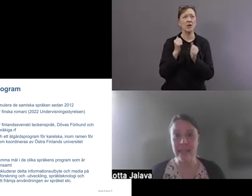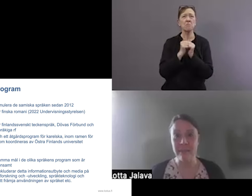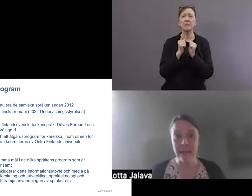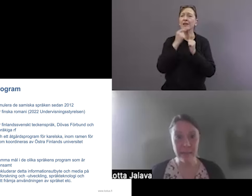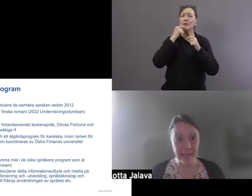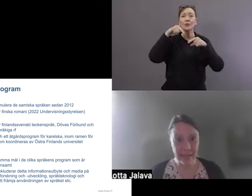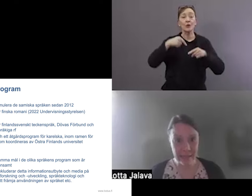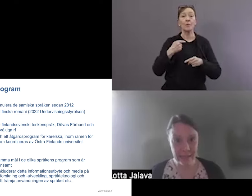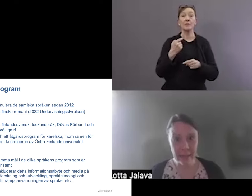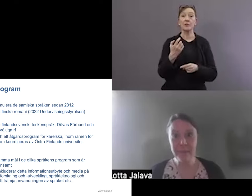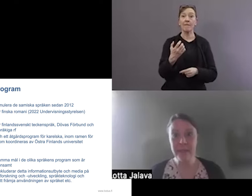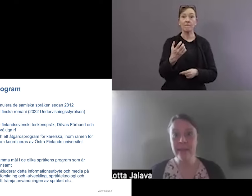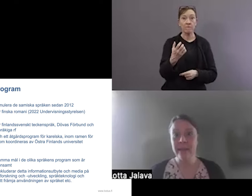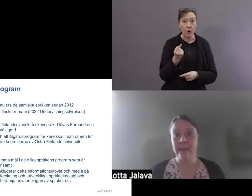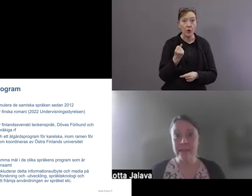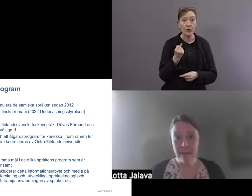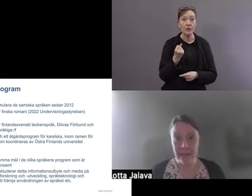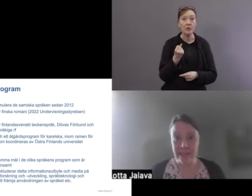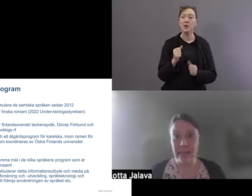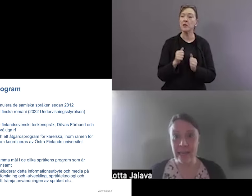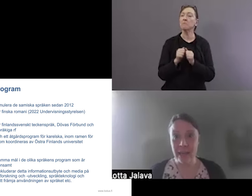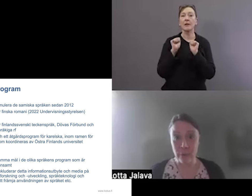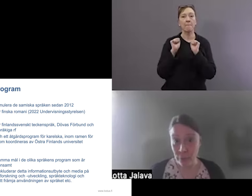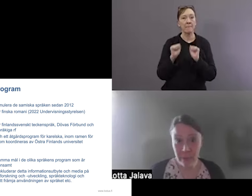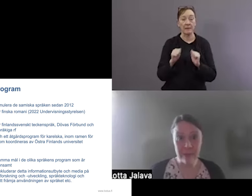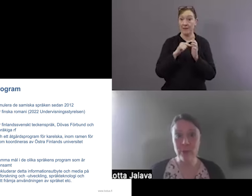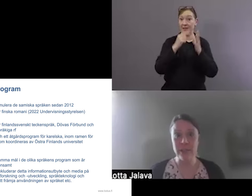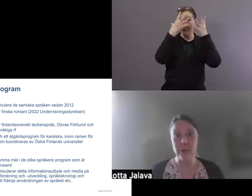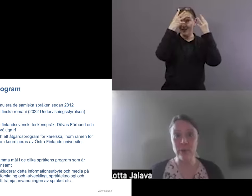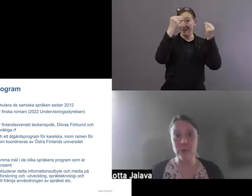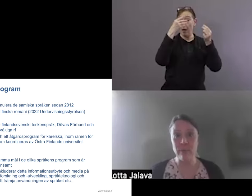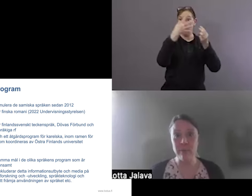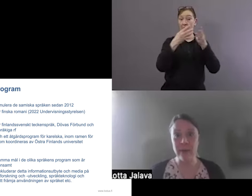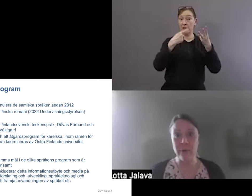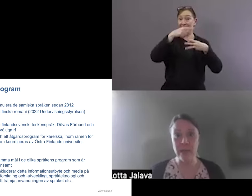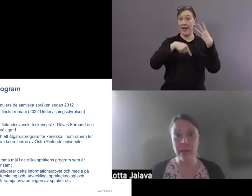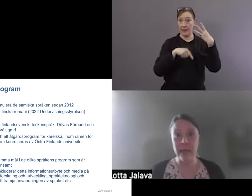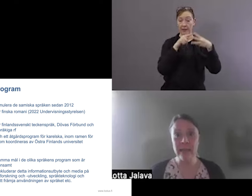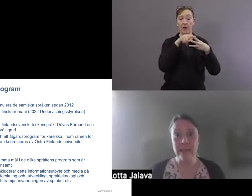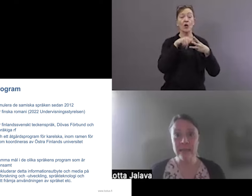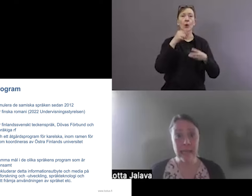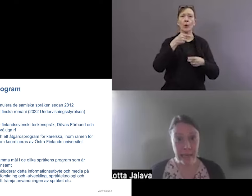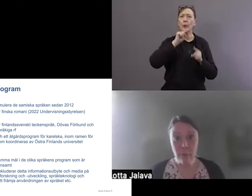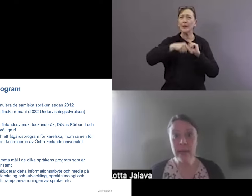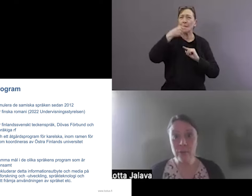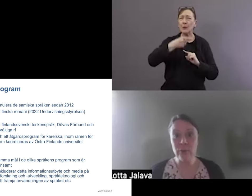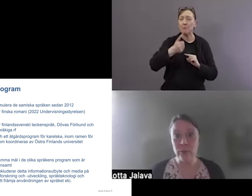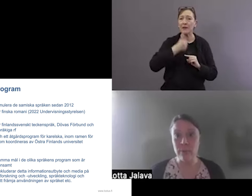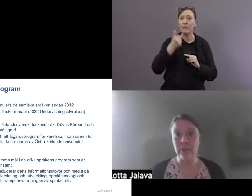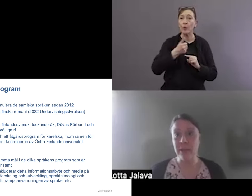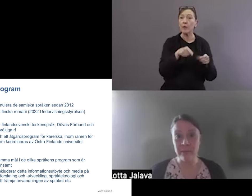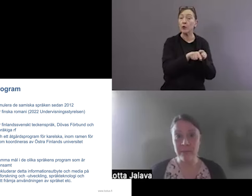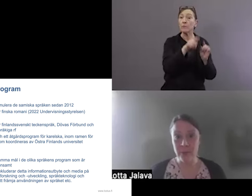voidaan tehdä ja mitä pitää tehdä. Saamelaiskielillehän on yli 10 vuotta jo ollut toimenpideohjelma. Sielläkin on